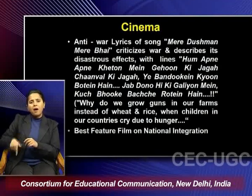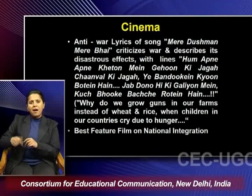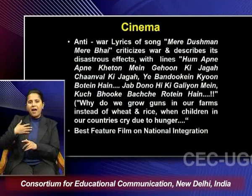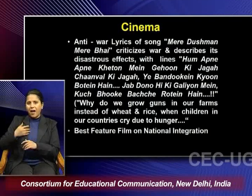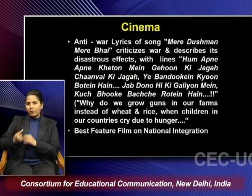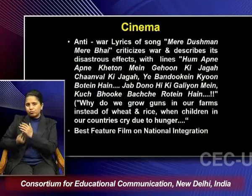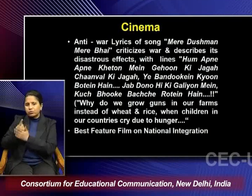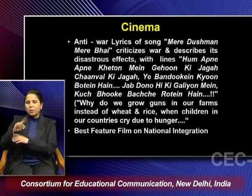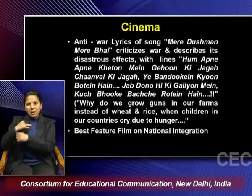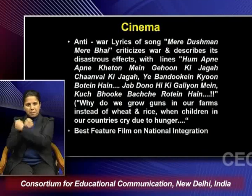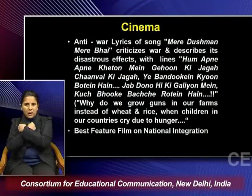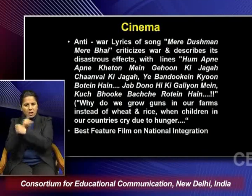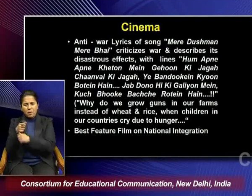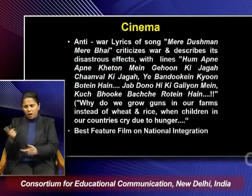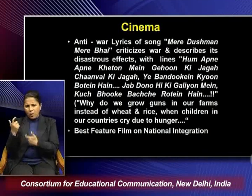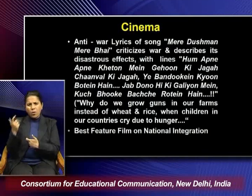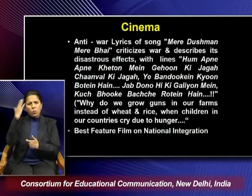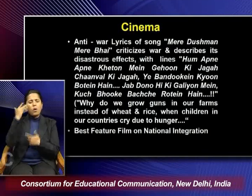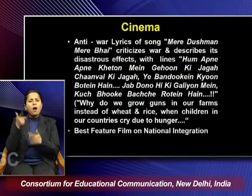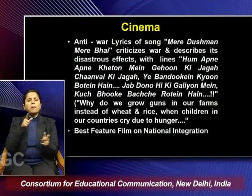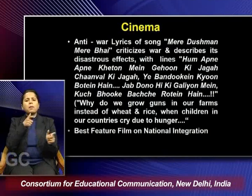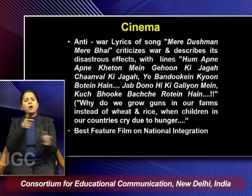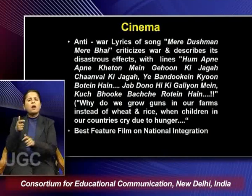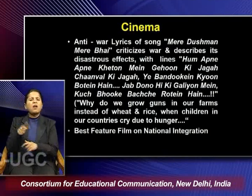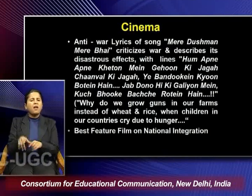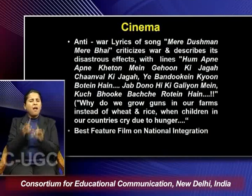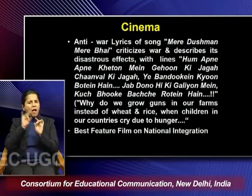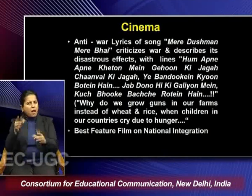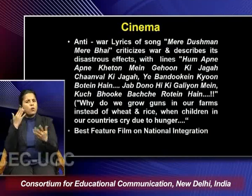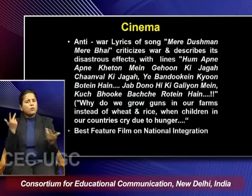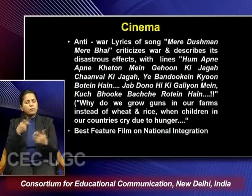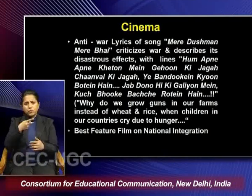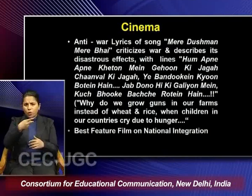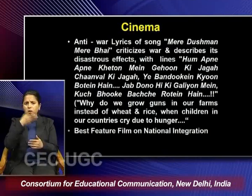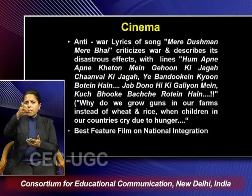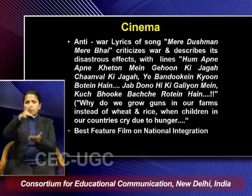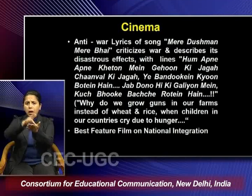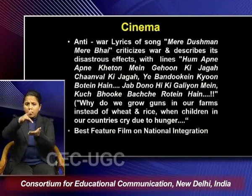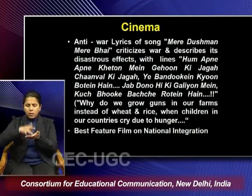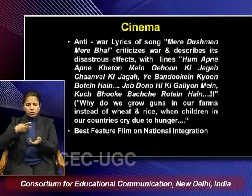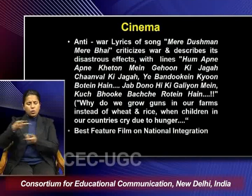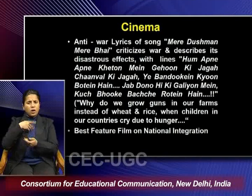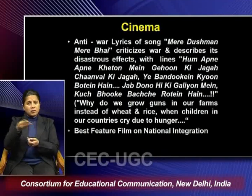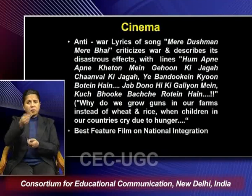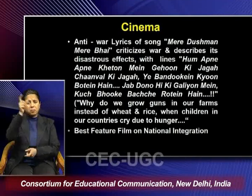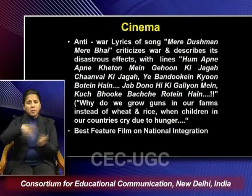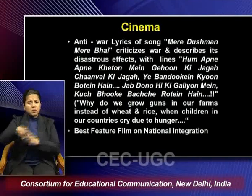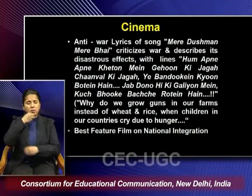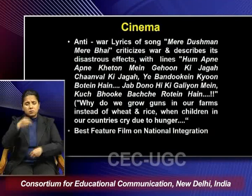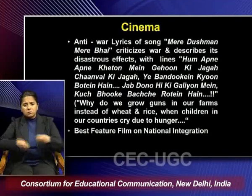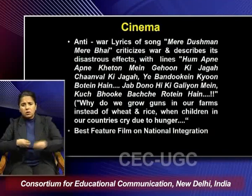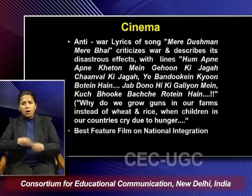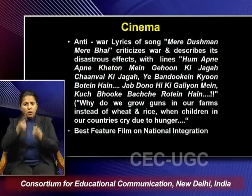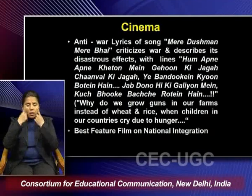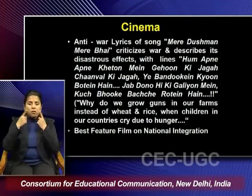जगह ये बंदूकें क्यों बोते हैं जब दोनों ही की गलियों में कुछ भूखे बच्चे रोते